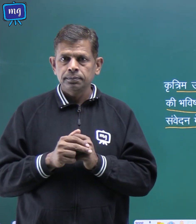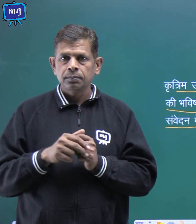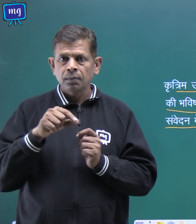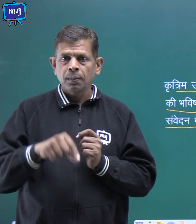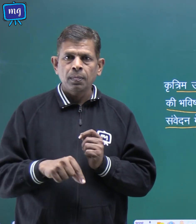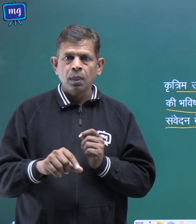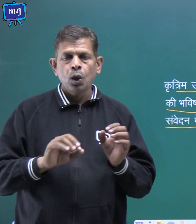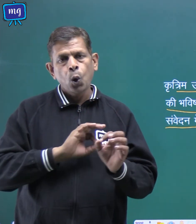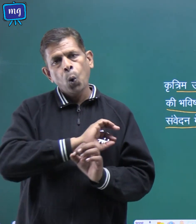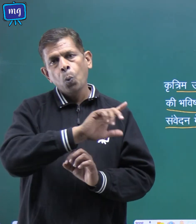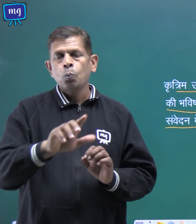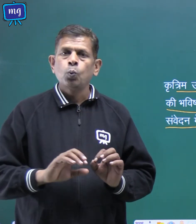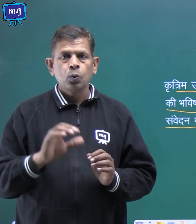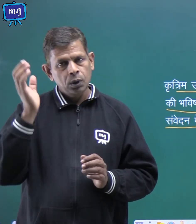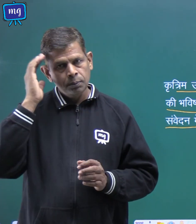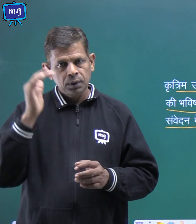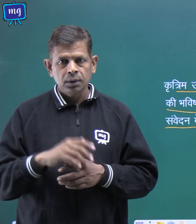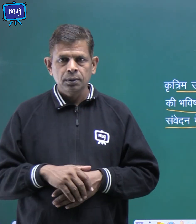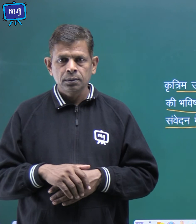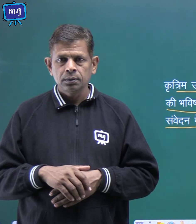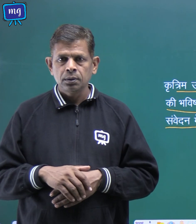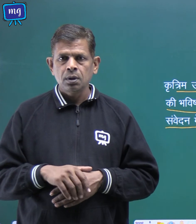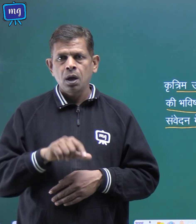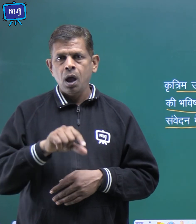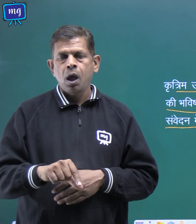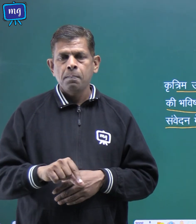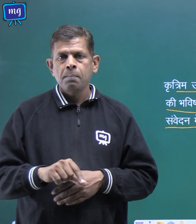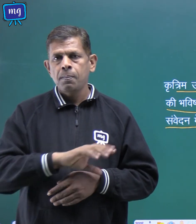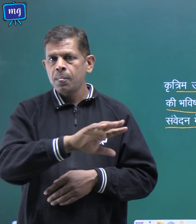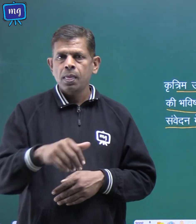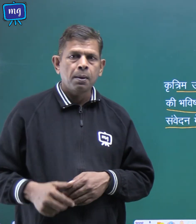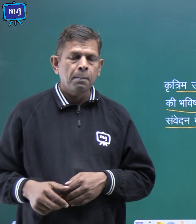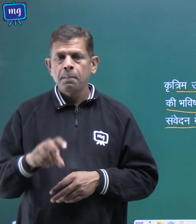यहाँ पूरा समझ लिया है। अब हम भाग 2 में